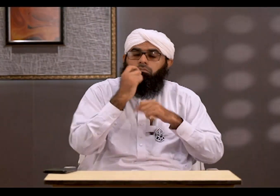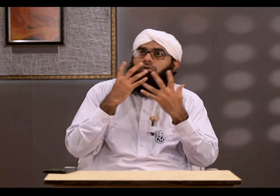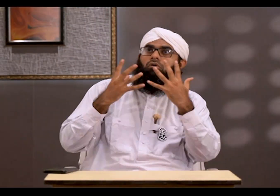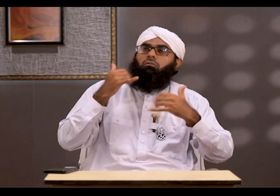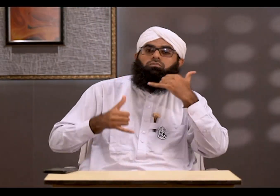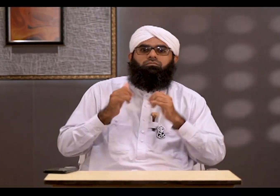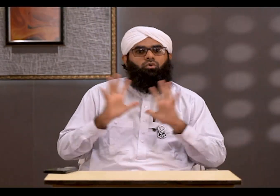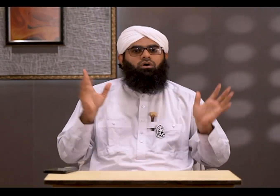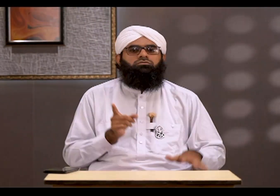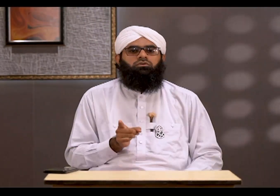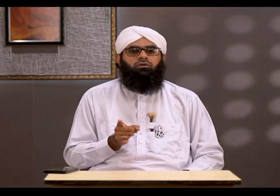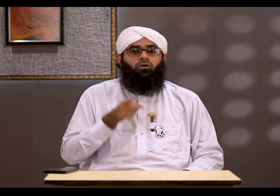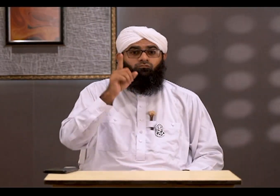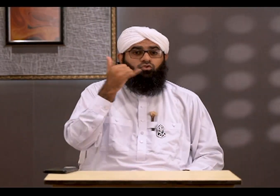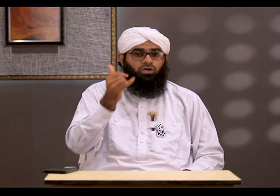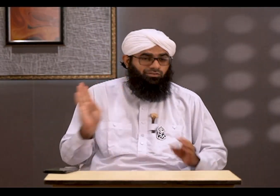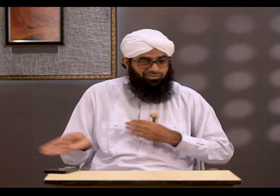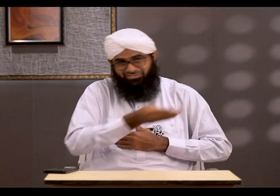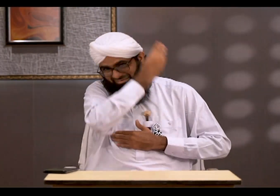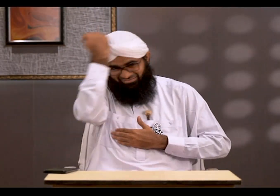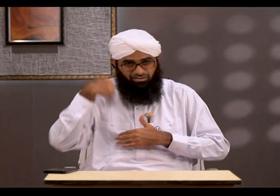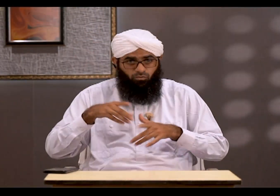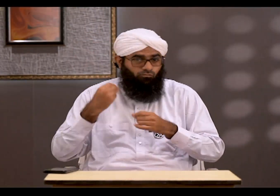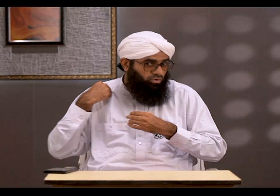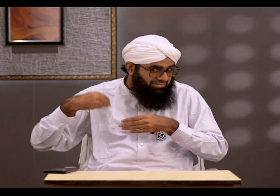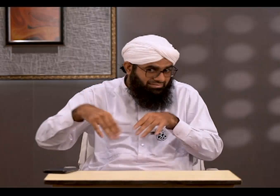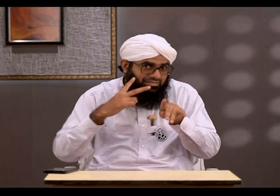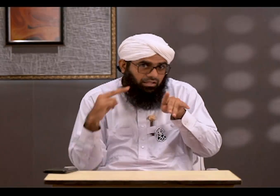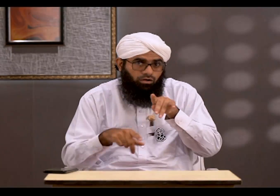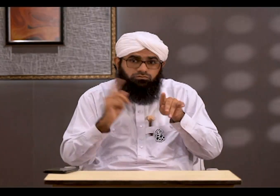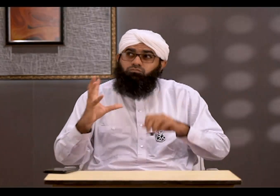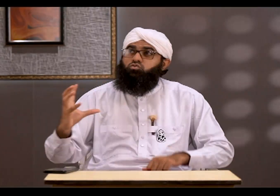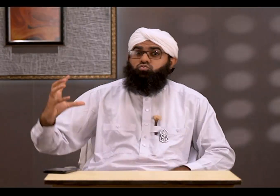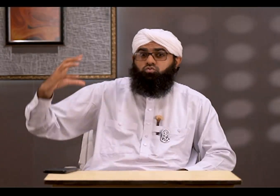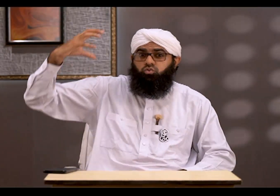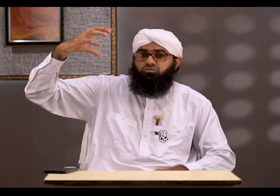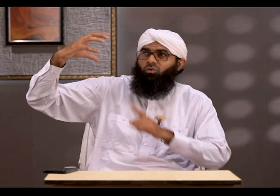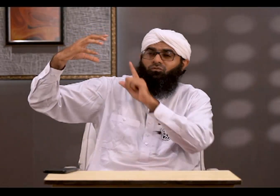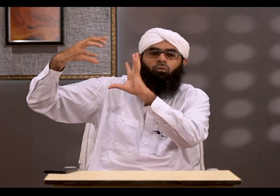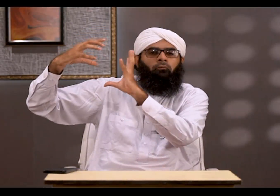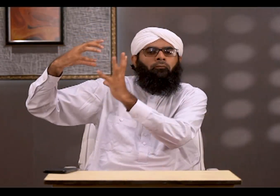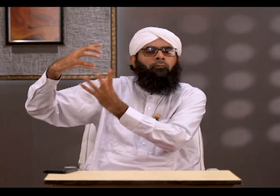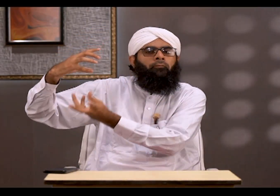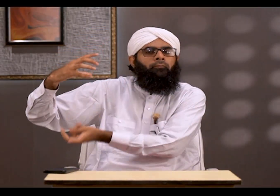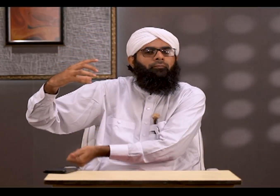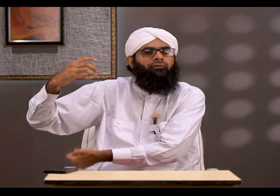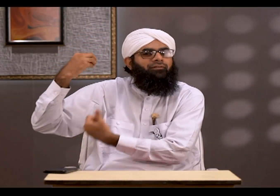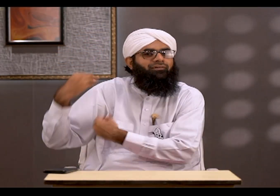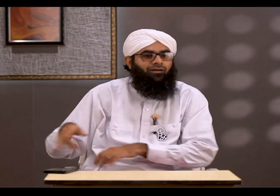اگر اپنا دوپٹہ ظاہر کرے تو اس کی خوبصورتی کے آگے سورج ایسا ہو جائے جیسے سورج کے سامنے چراغ۔ جنتی سب ایک